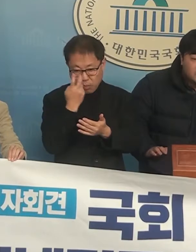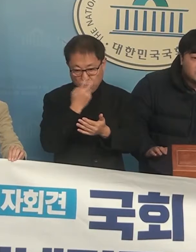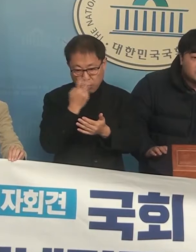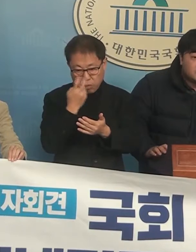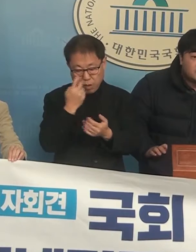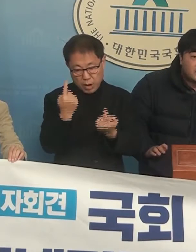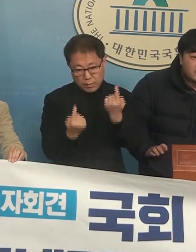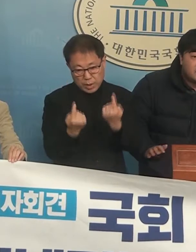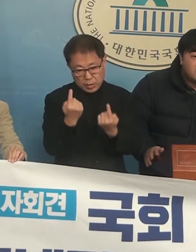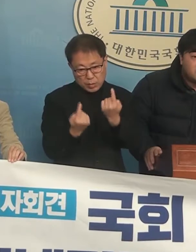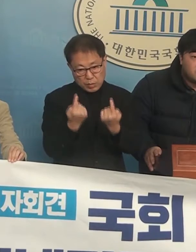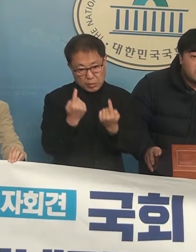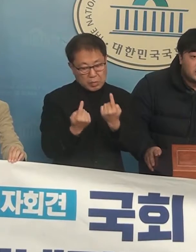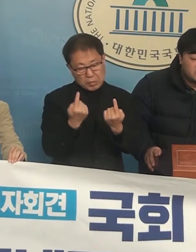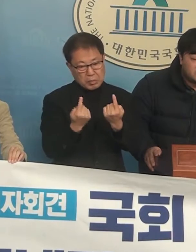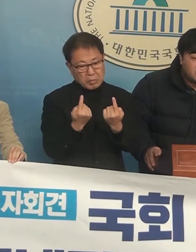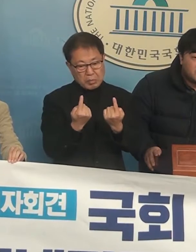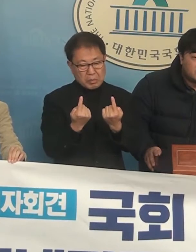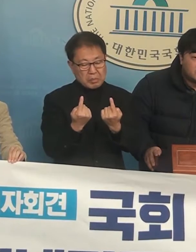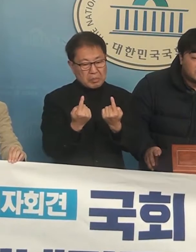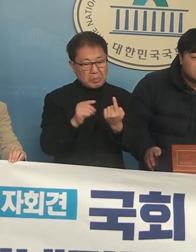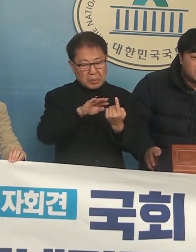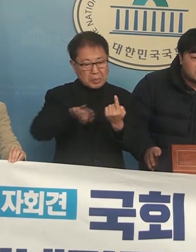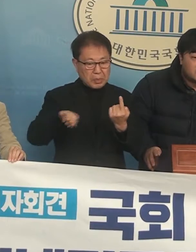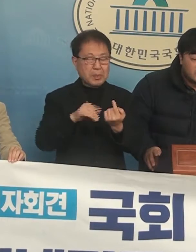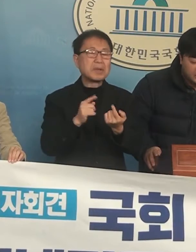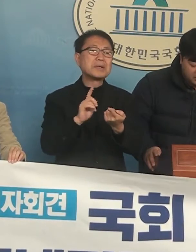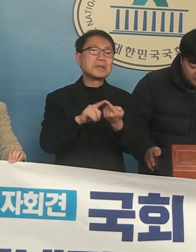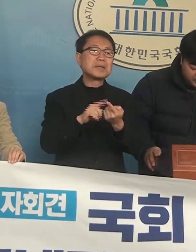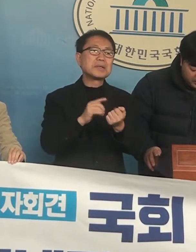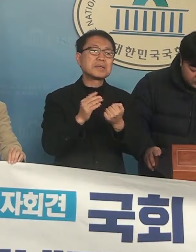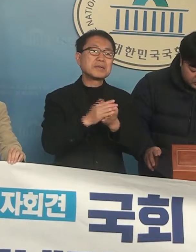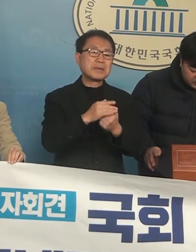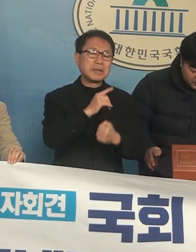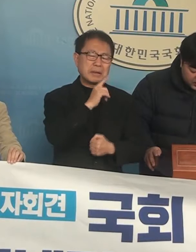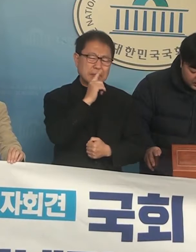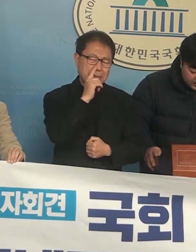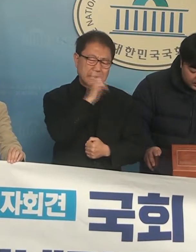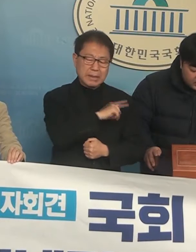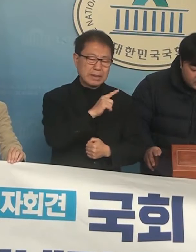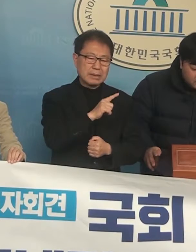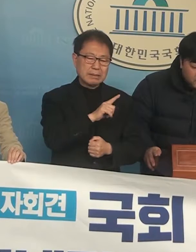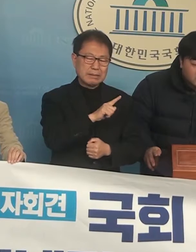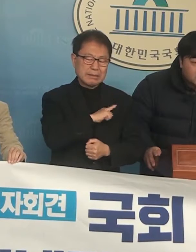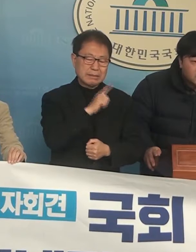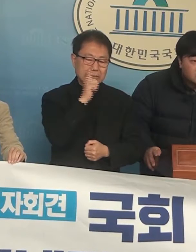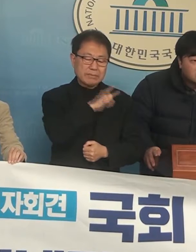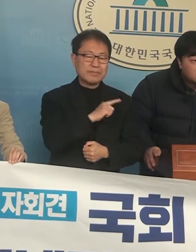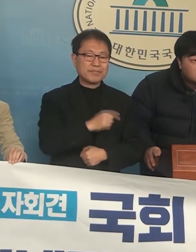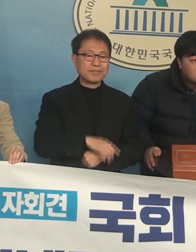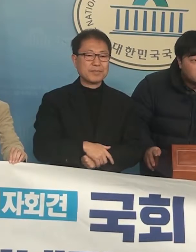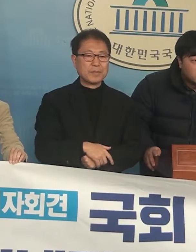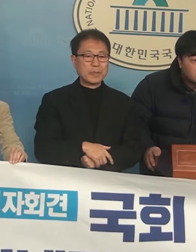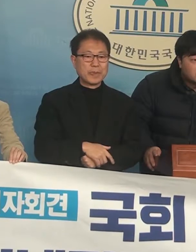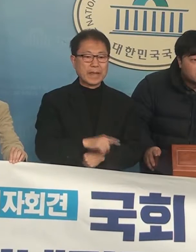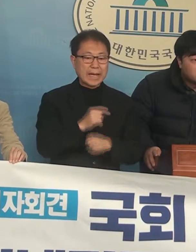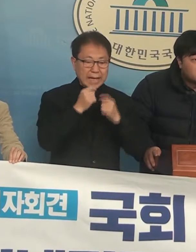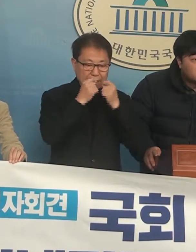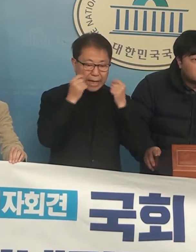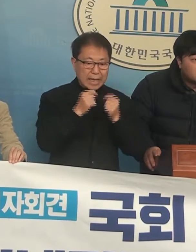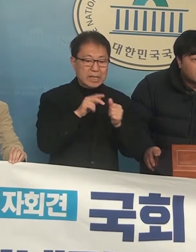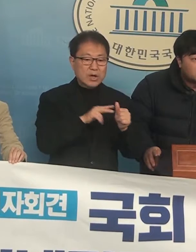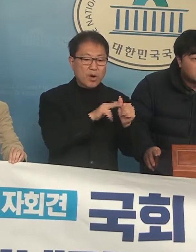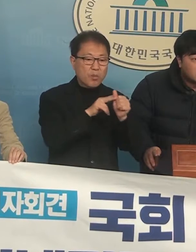보호조차 일탈하려고 하려는 법안이기 때문에 최악이라고 평가할 수 있습니다. 먼저 개인 신용정보의